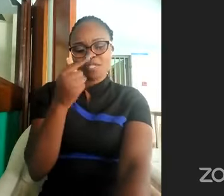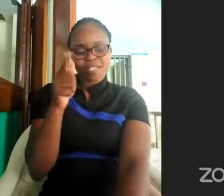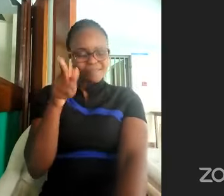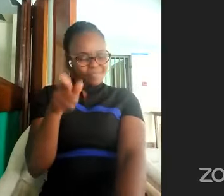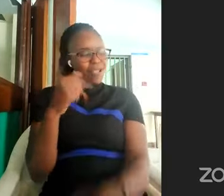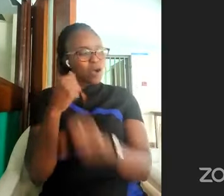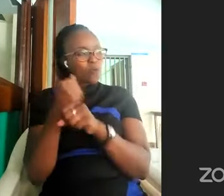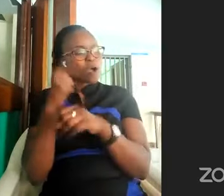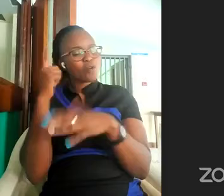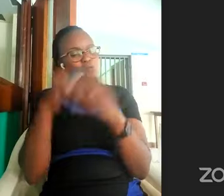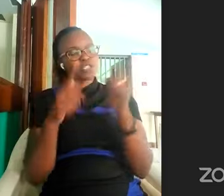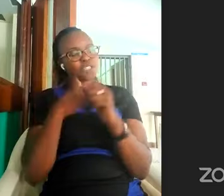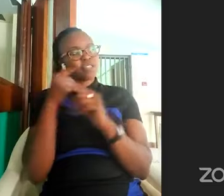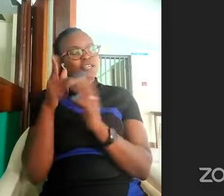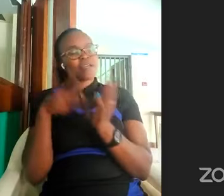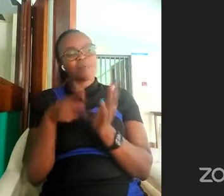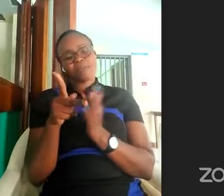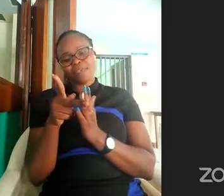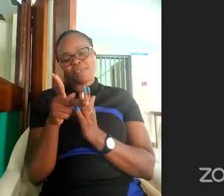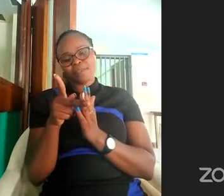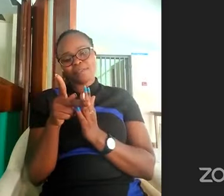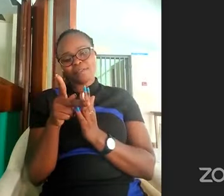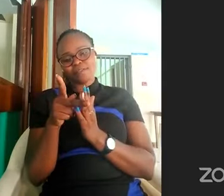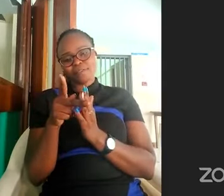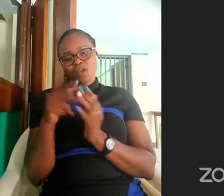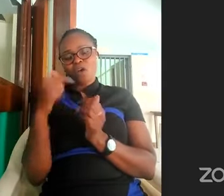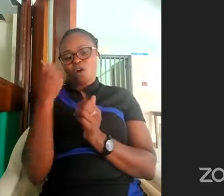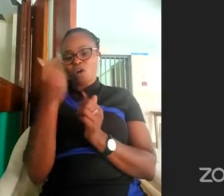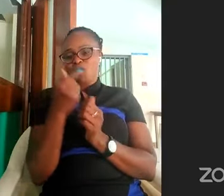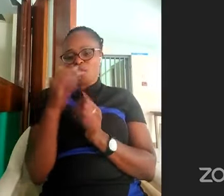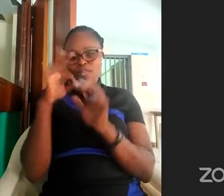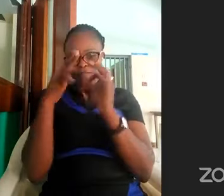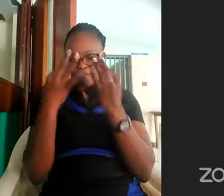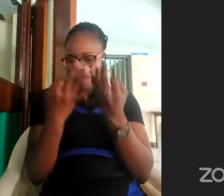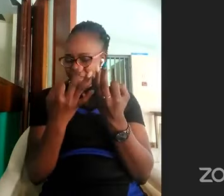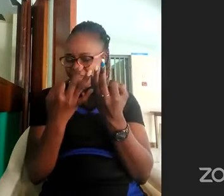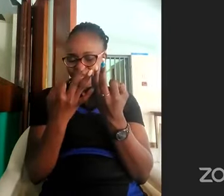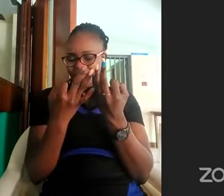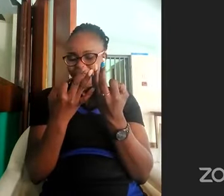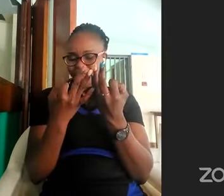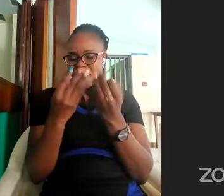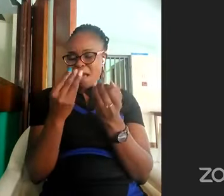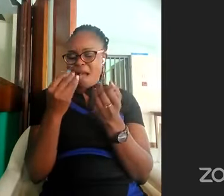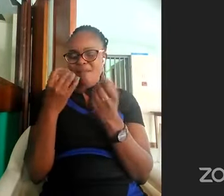walipe hizi pesa polepole. Ni familia ambayo ni dhaifu. Tukisema kwamba